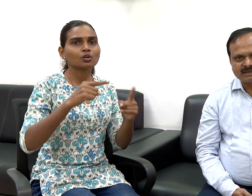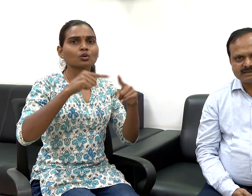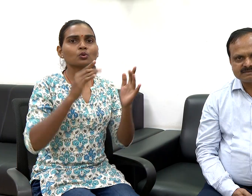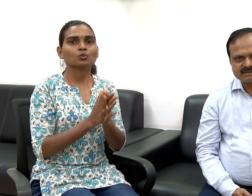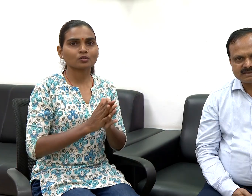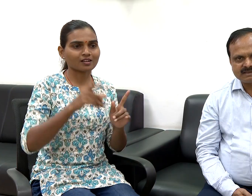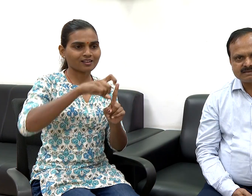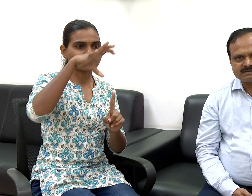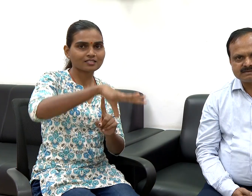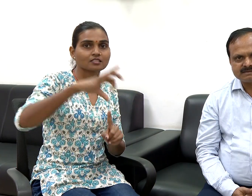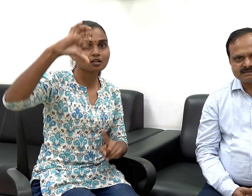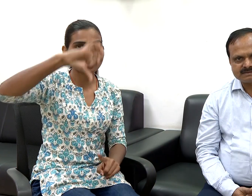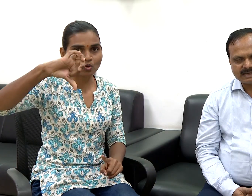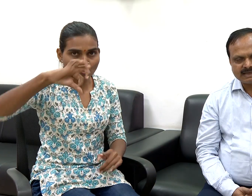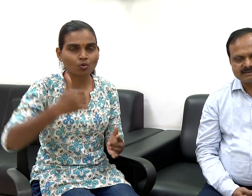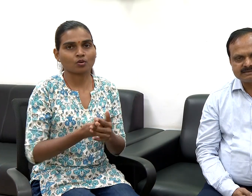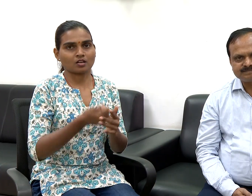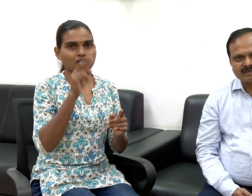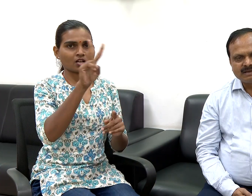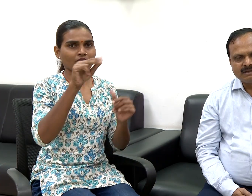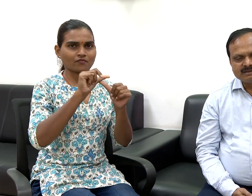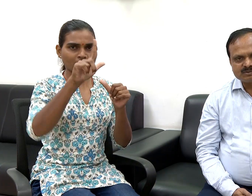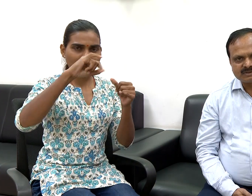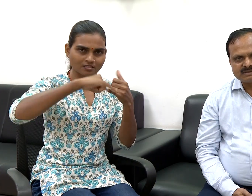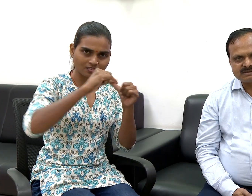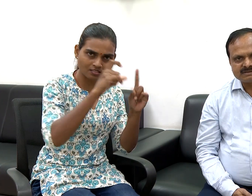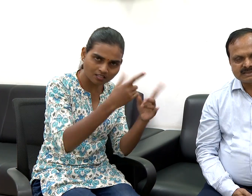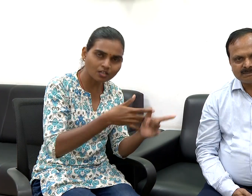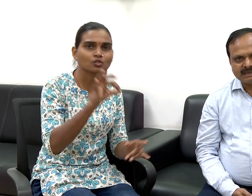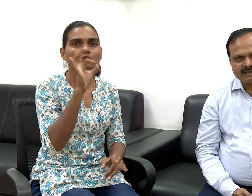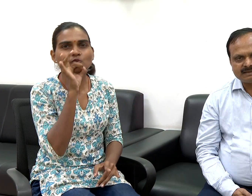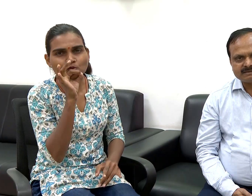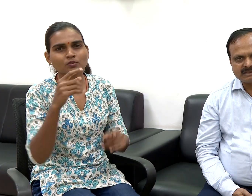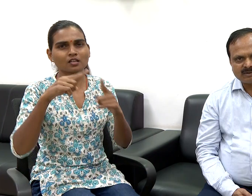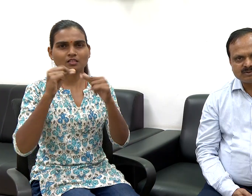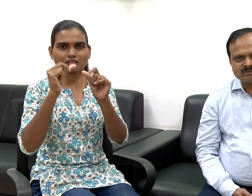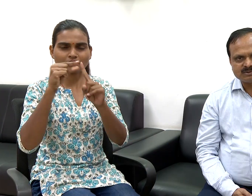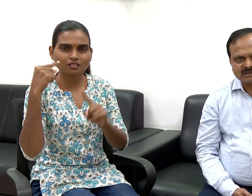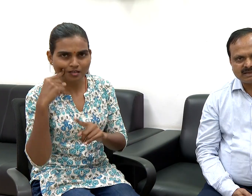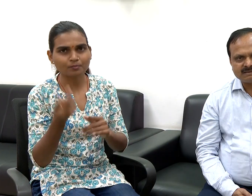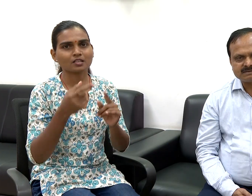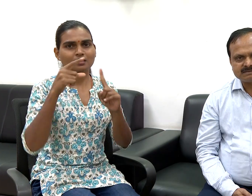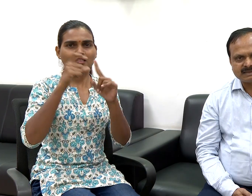हैं, वलसाड़, डांग, सूरत, तापी, दाहोद, गोधरा,